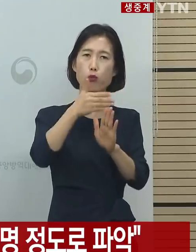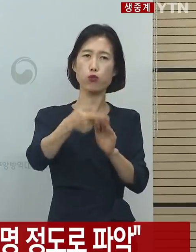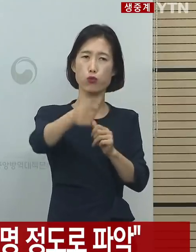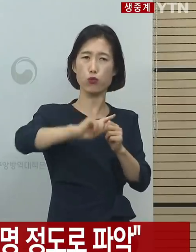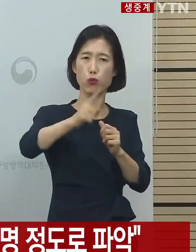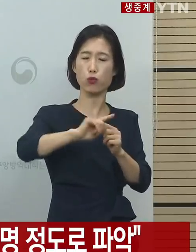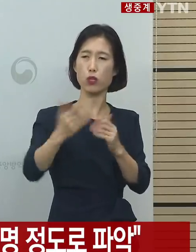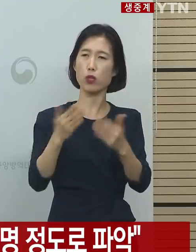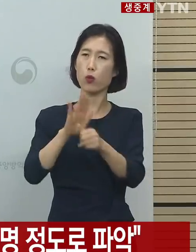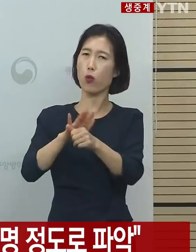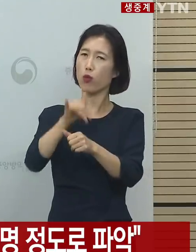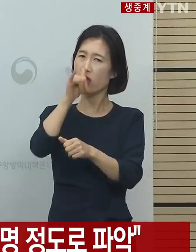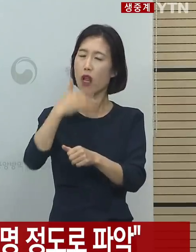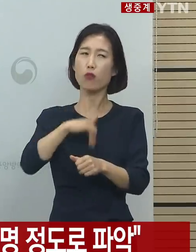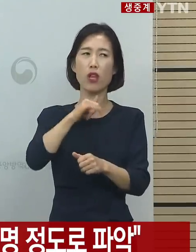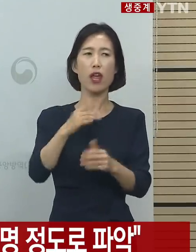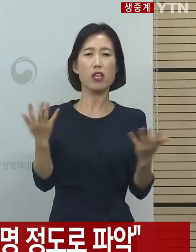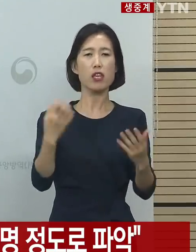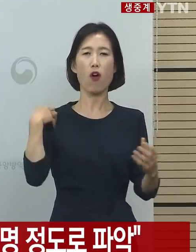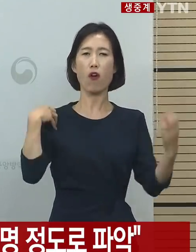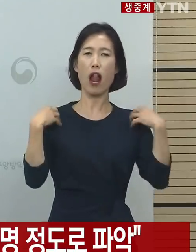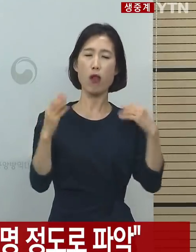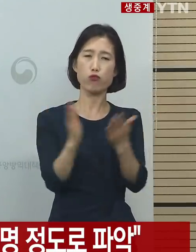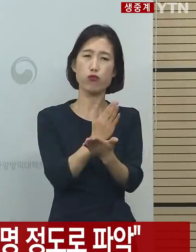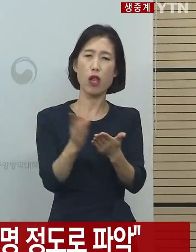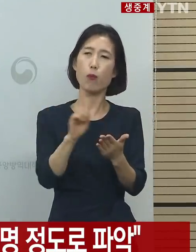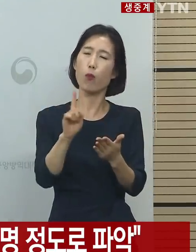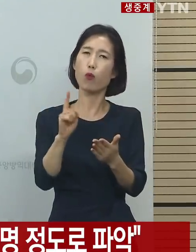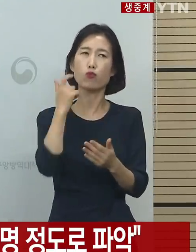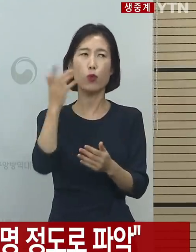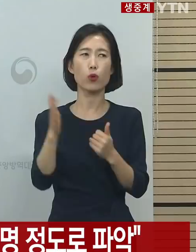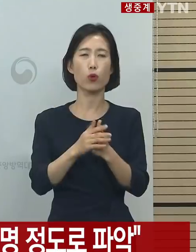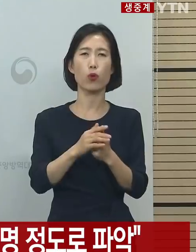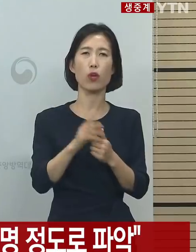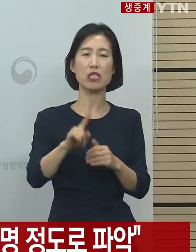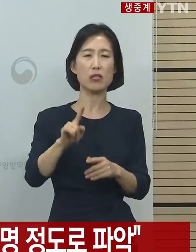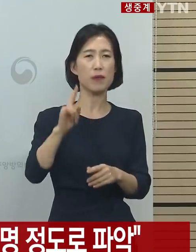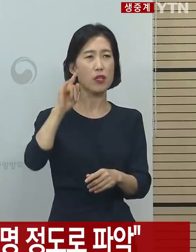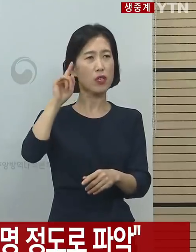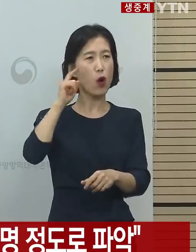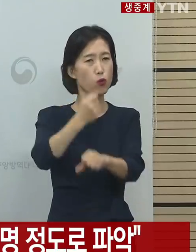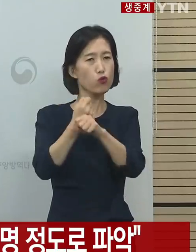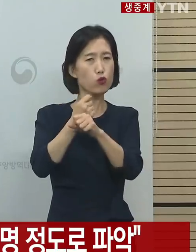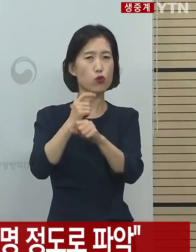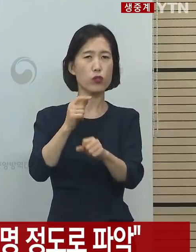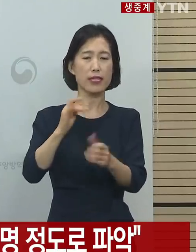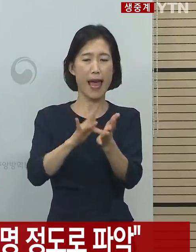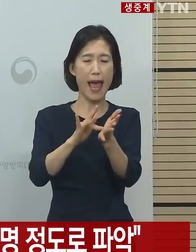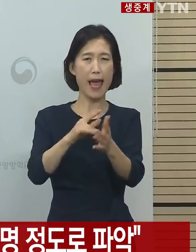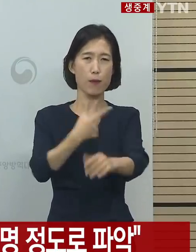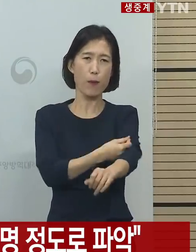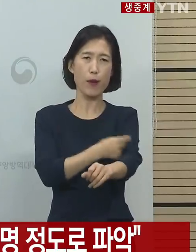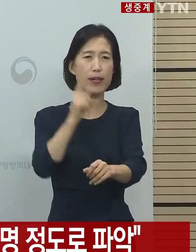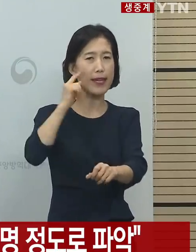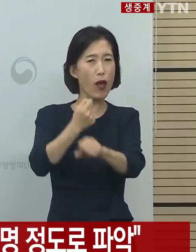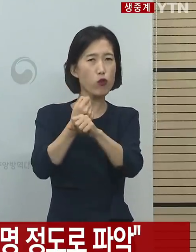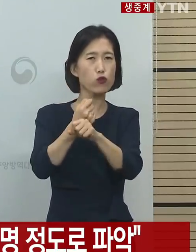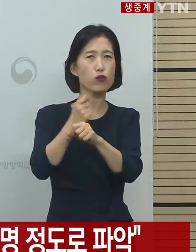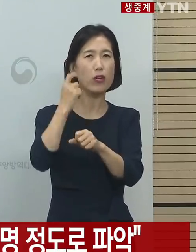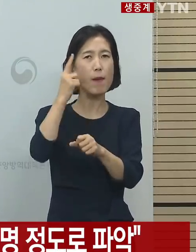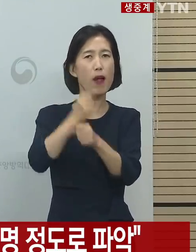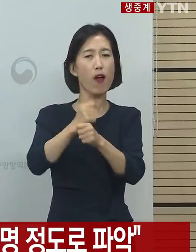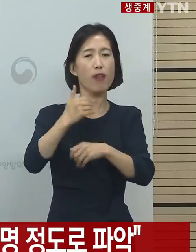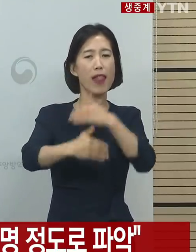분담이 어떻게 되고 있는지 그리고 현재 치료제 개발 등등 R&D 단계가 어느 정도 수준이 되었는지 궁금합니다. 네,